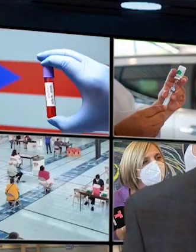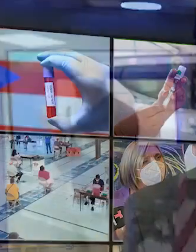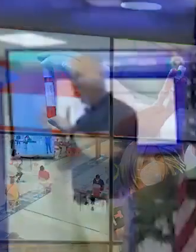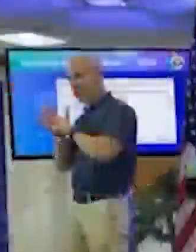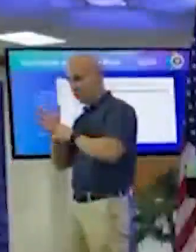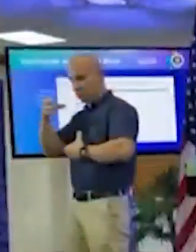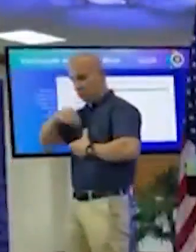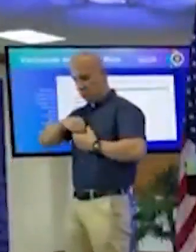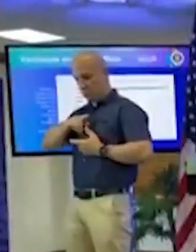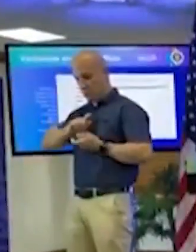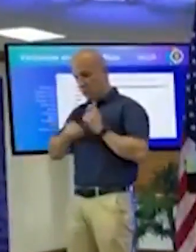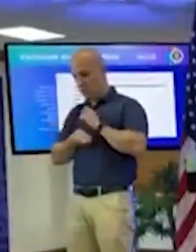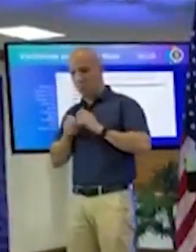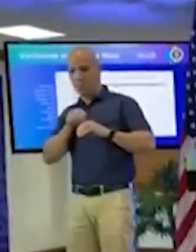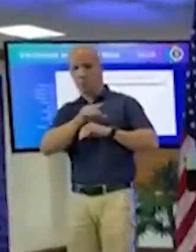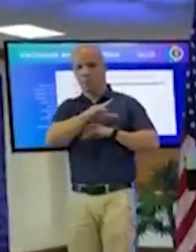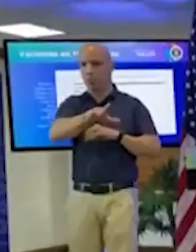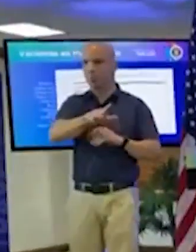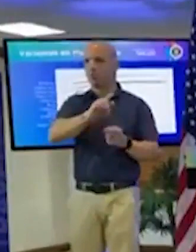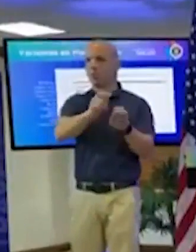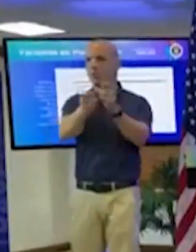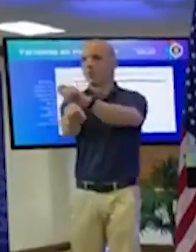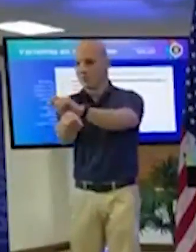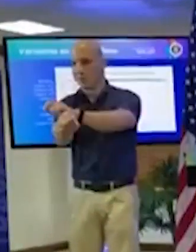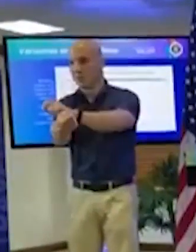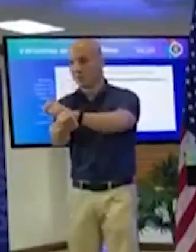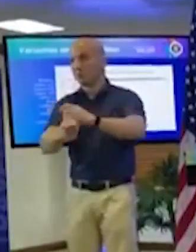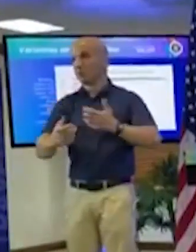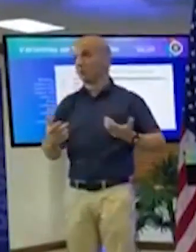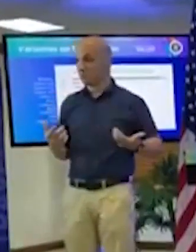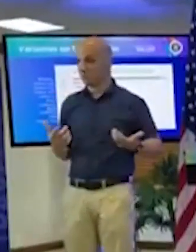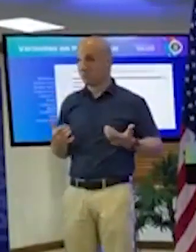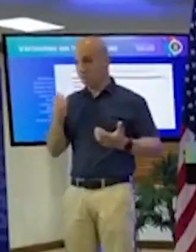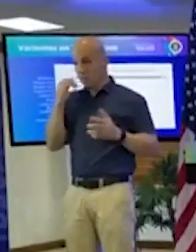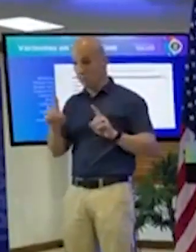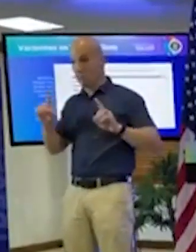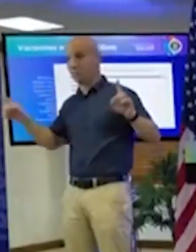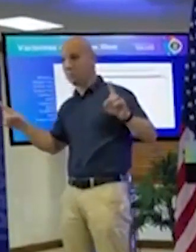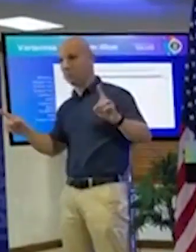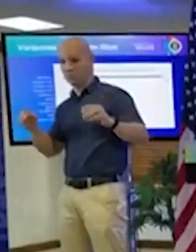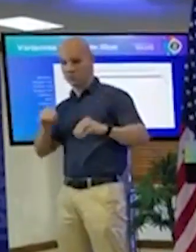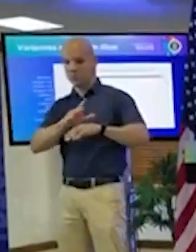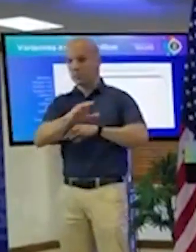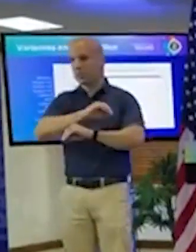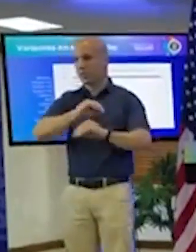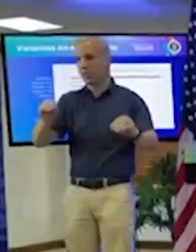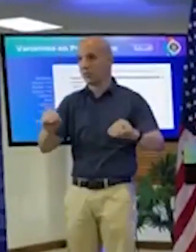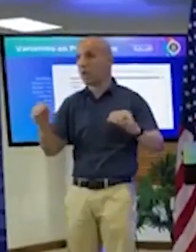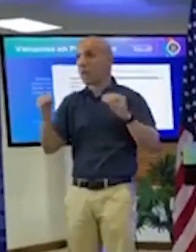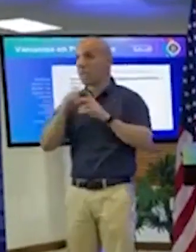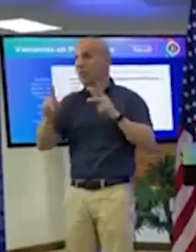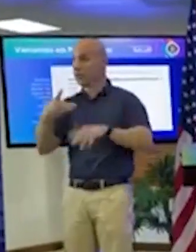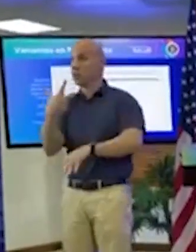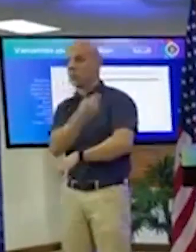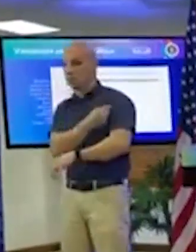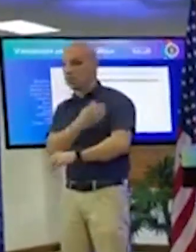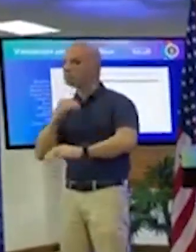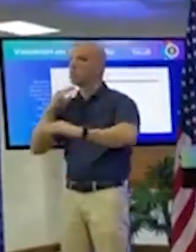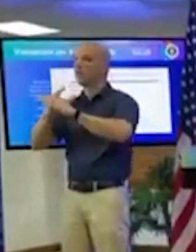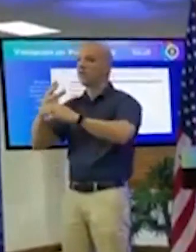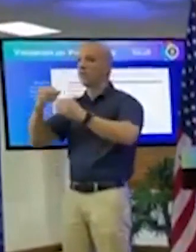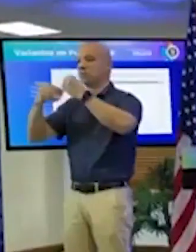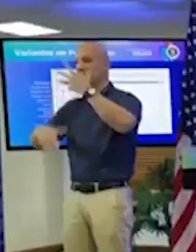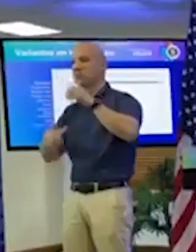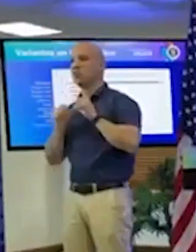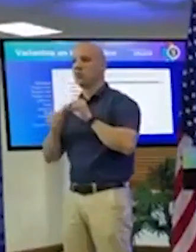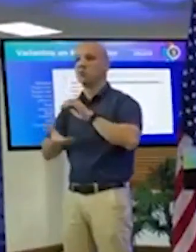Mellado. Más personas vacunadas, pues también vamos a poder evitar esto. Así que siempre la exhortación del Departamento de